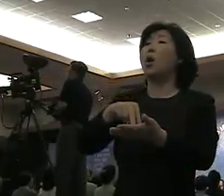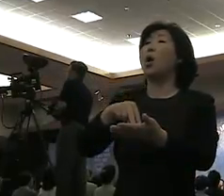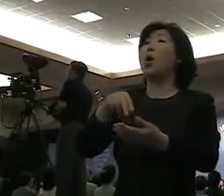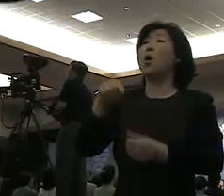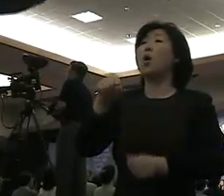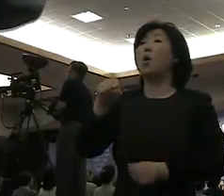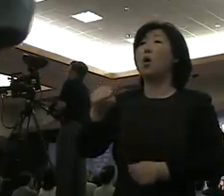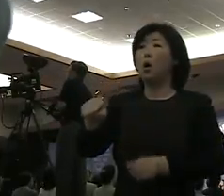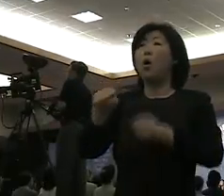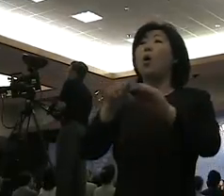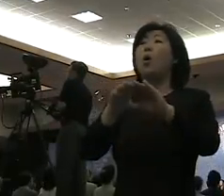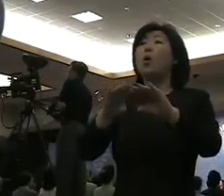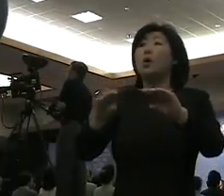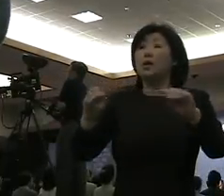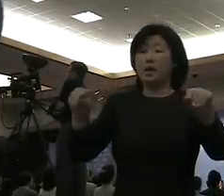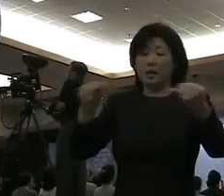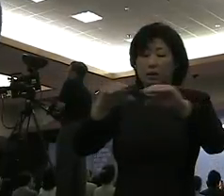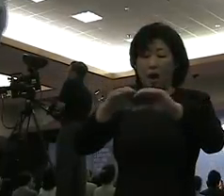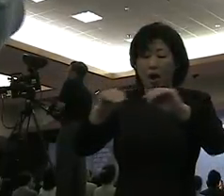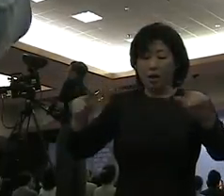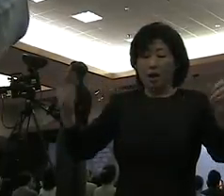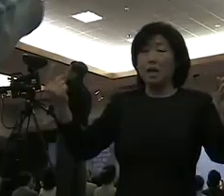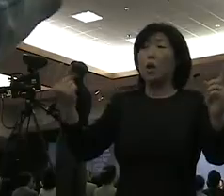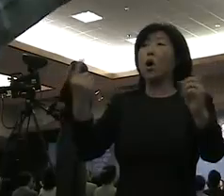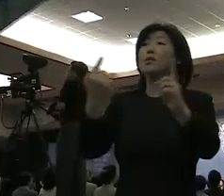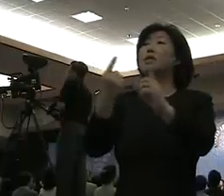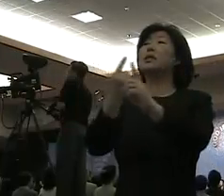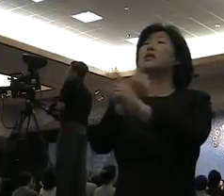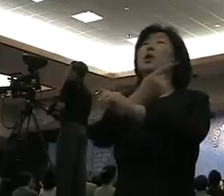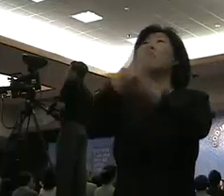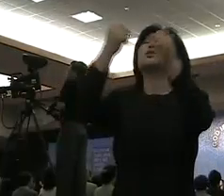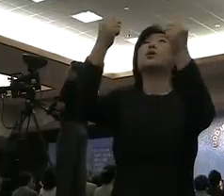일으킨 이 땅을 고치소서. 이 땅을